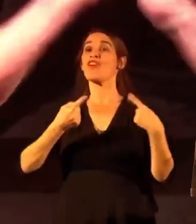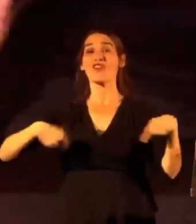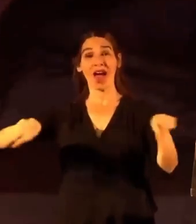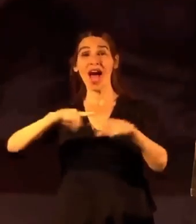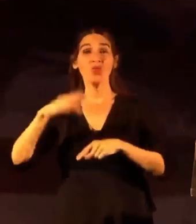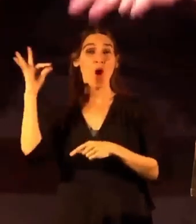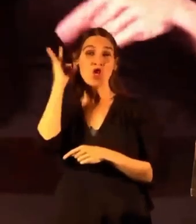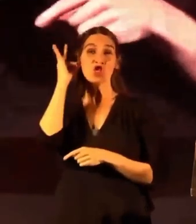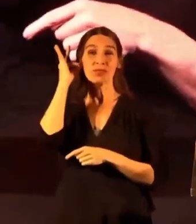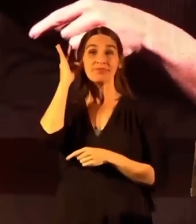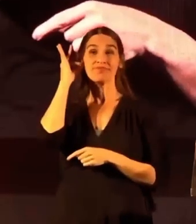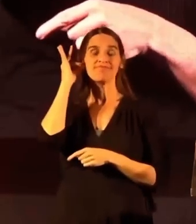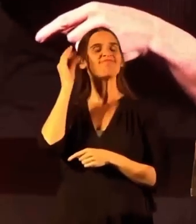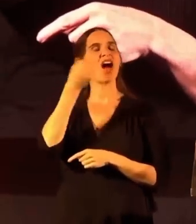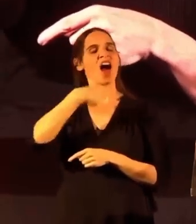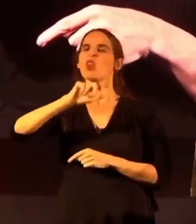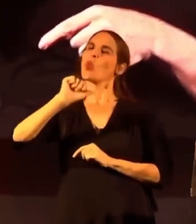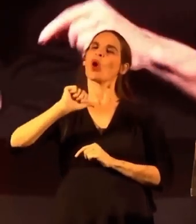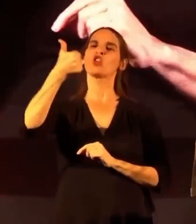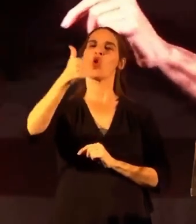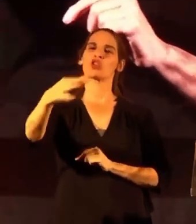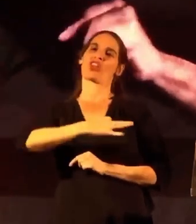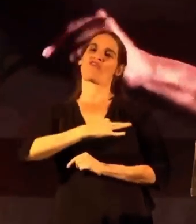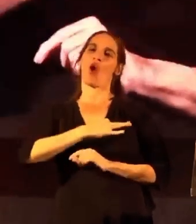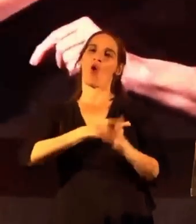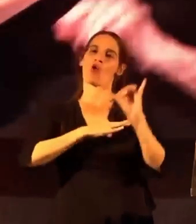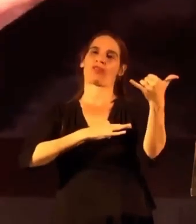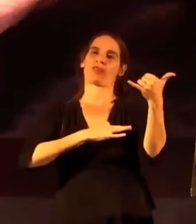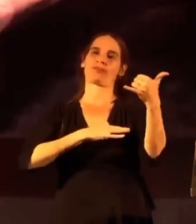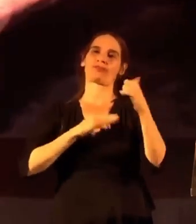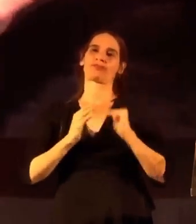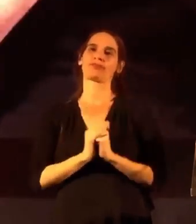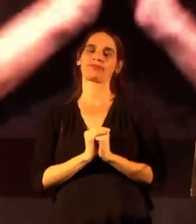ואנחנו הנשים נהיה הראשונות להיפגע.